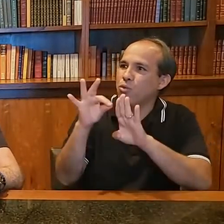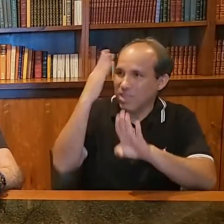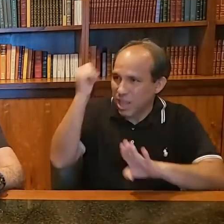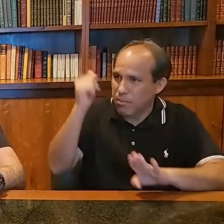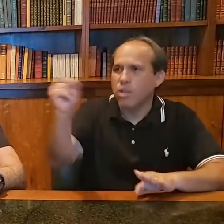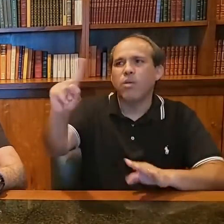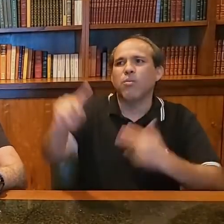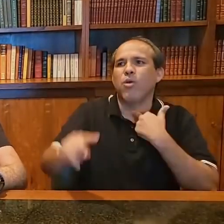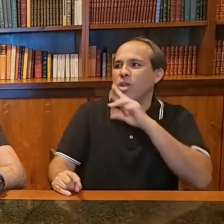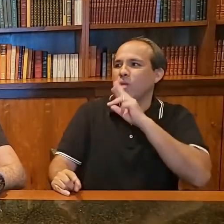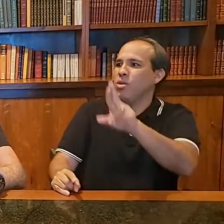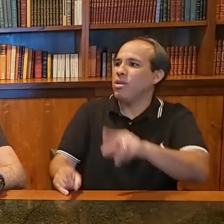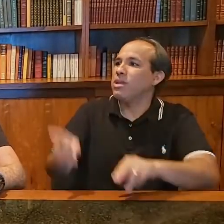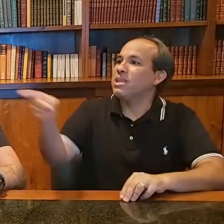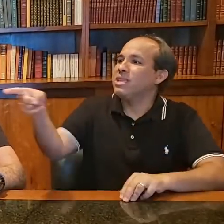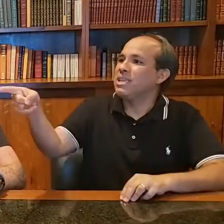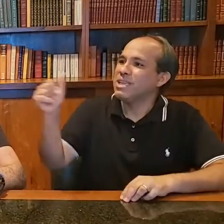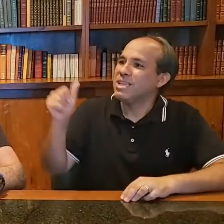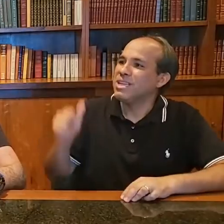peraí. Opa, que aqui, ó.